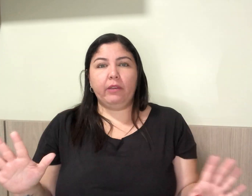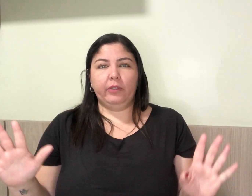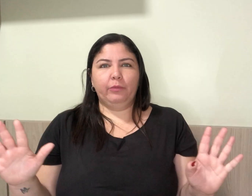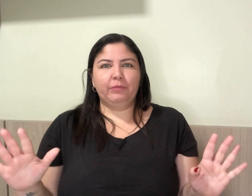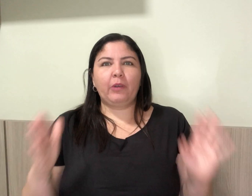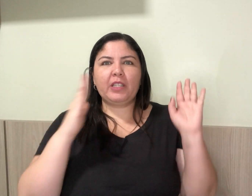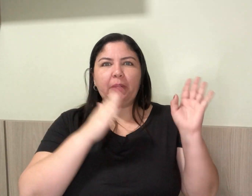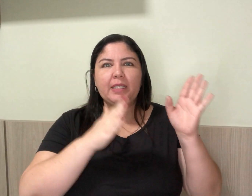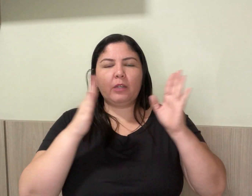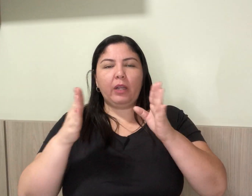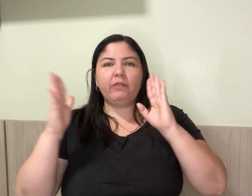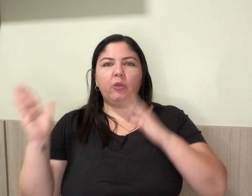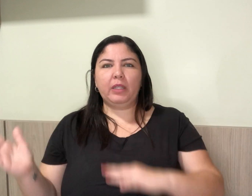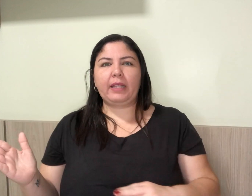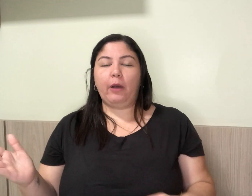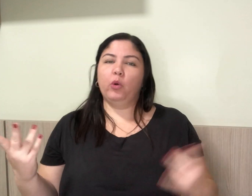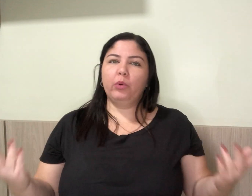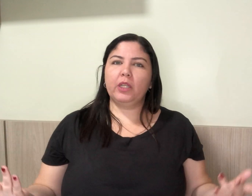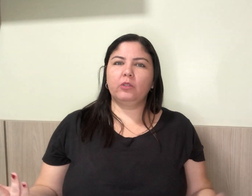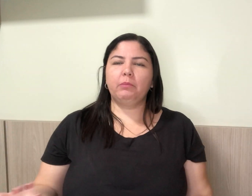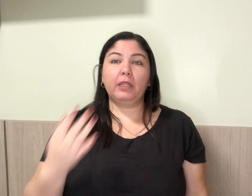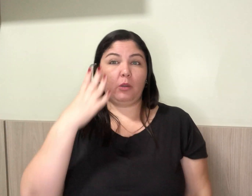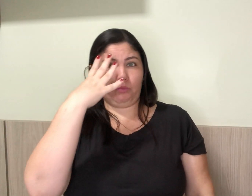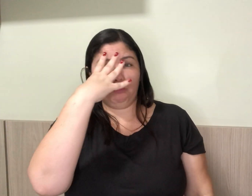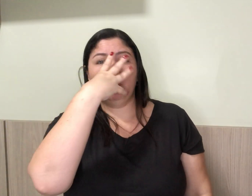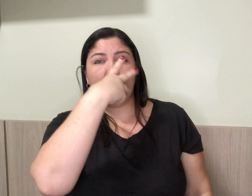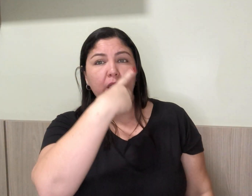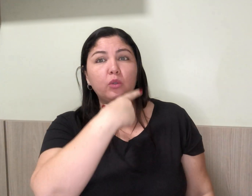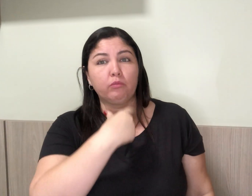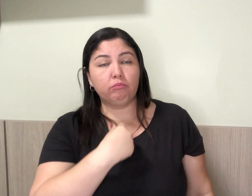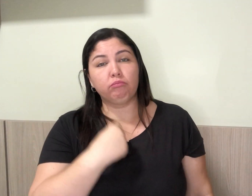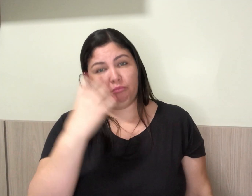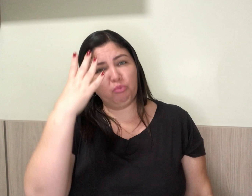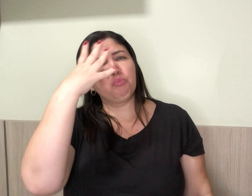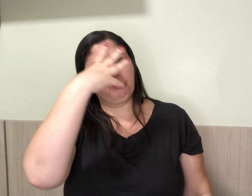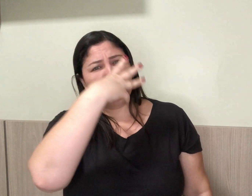Horrível. Então, a expressão, ela vai aumentar. O bonito também. Então, bonito.